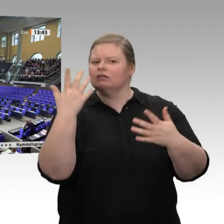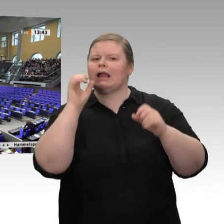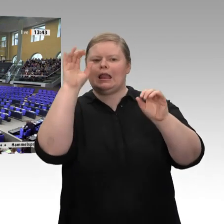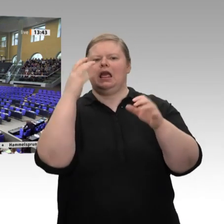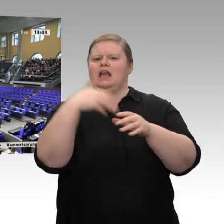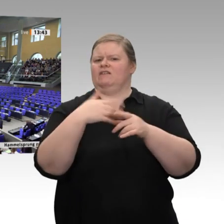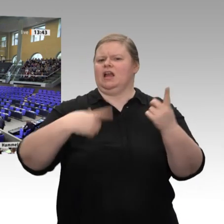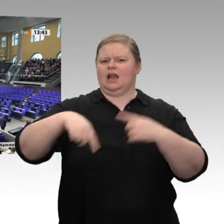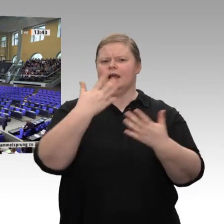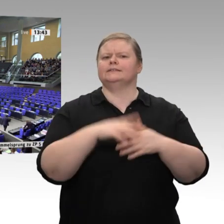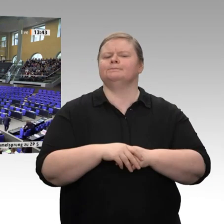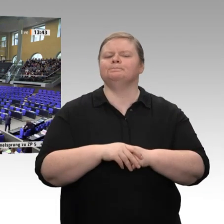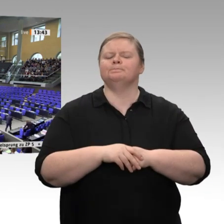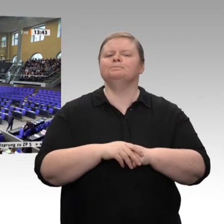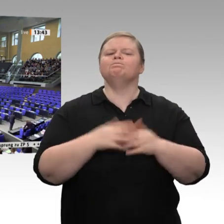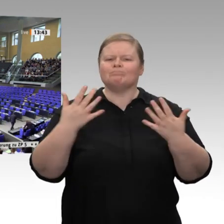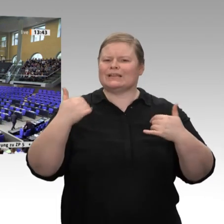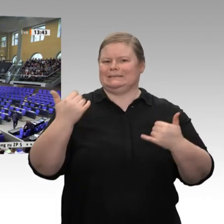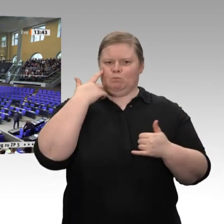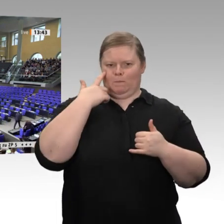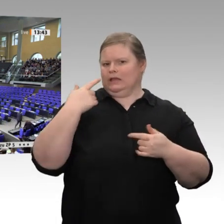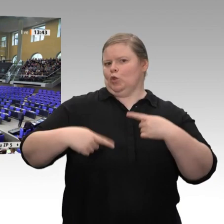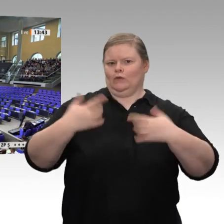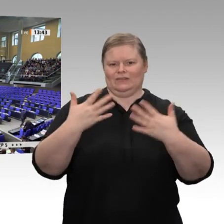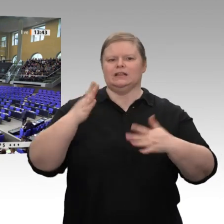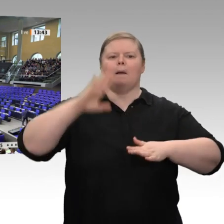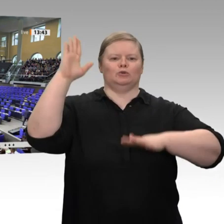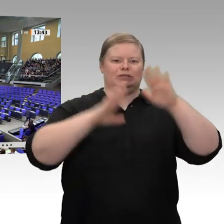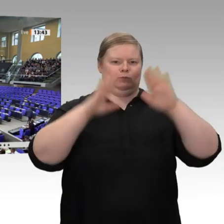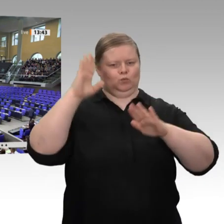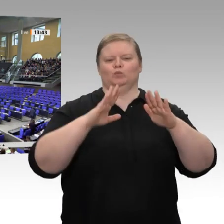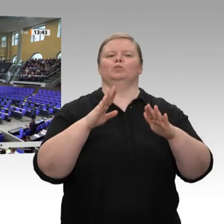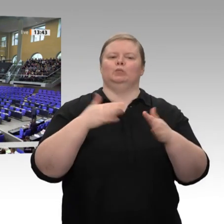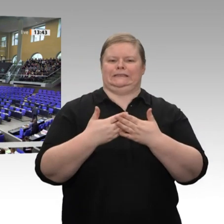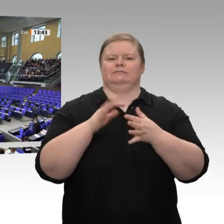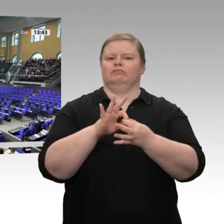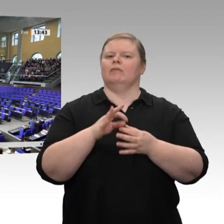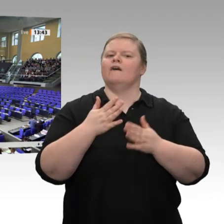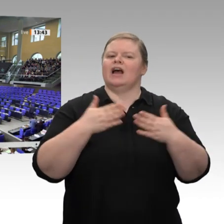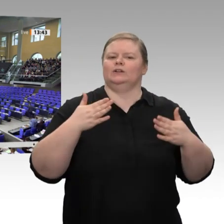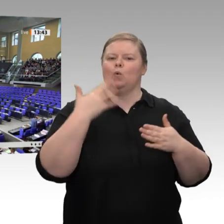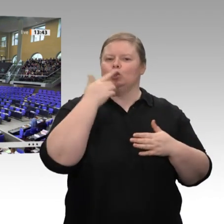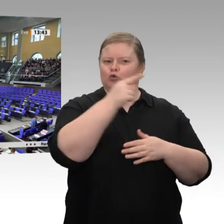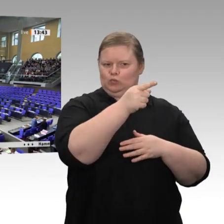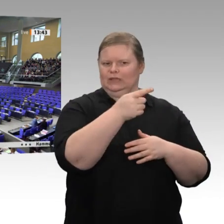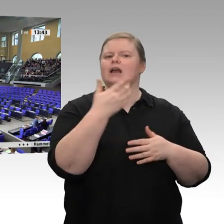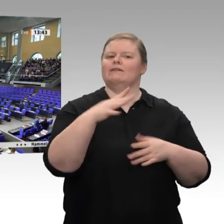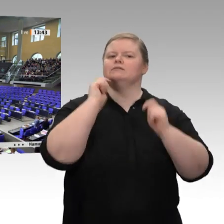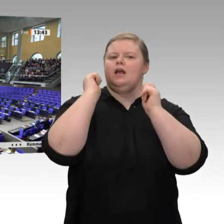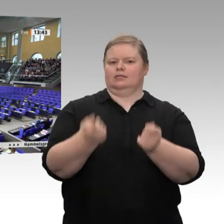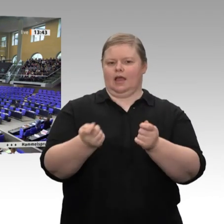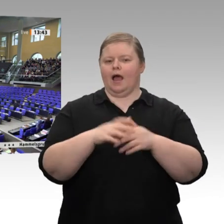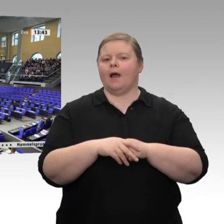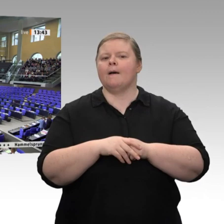Antrag der Fraktion Bündnis 90 Die Grünen. Und wir konnten zwar feststellen,